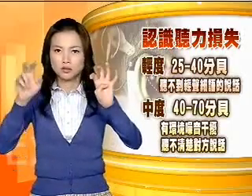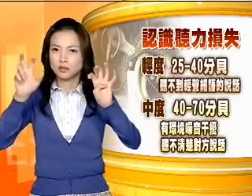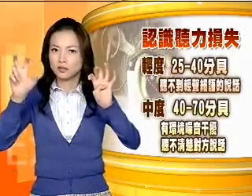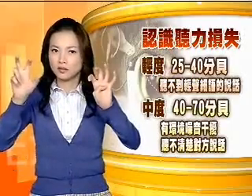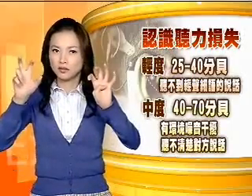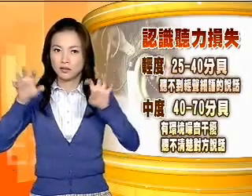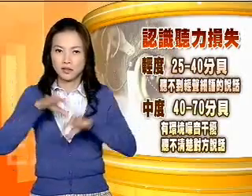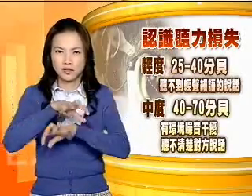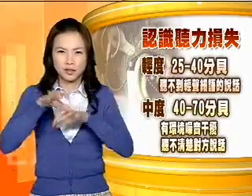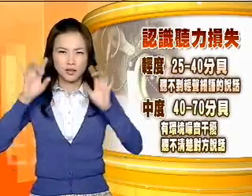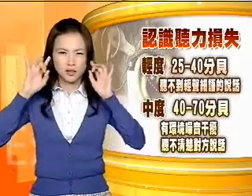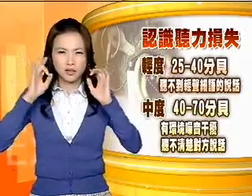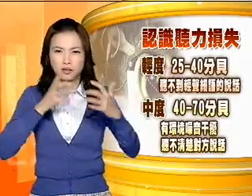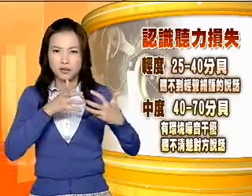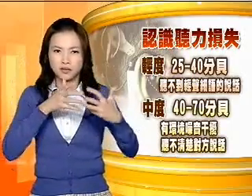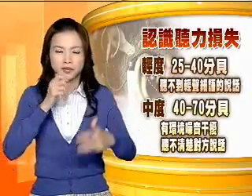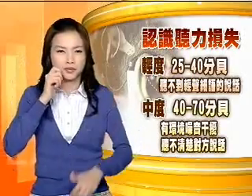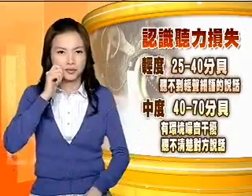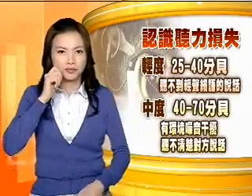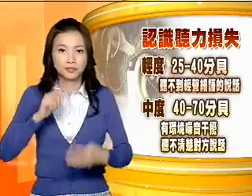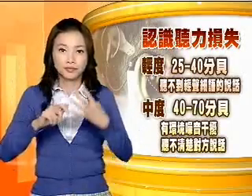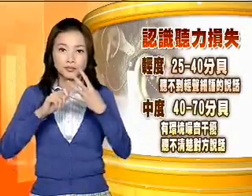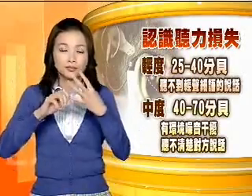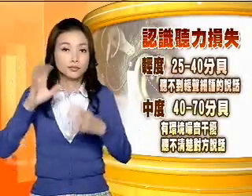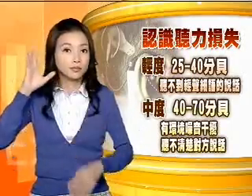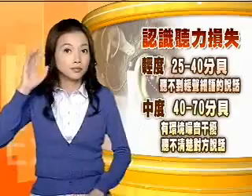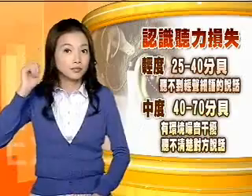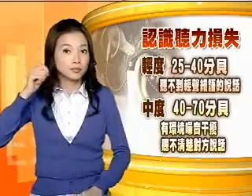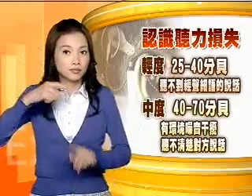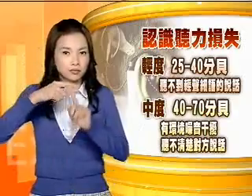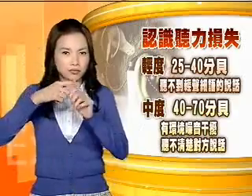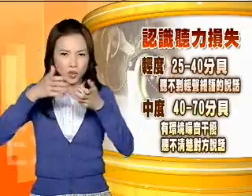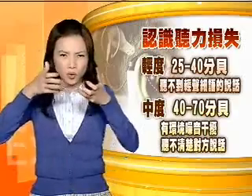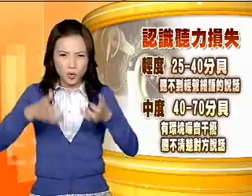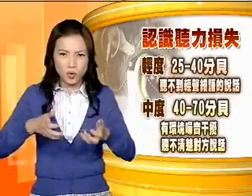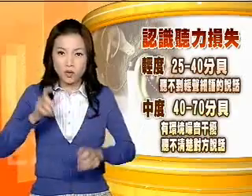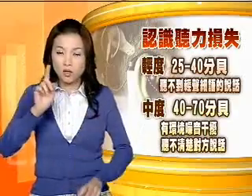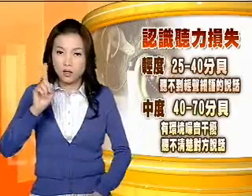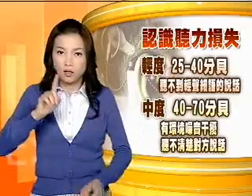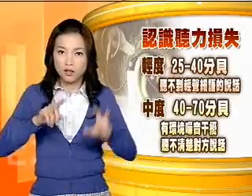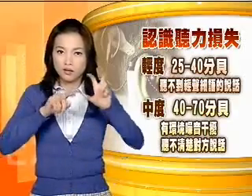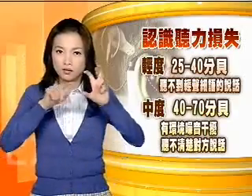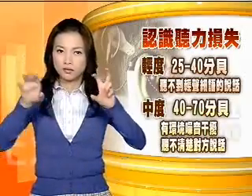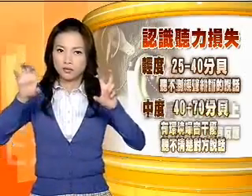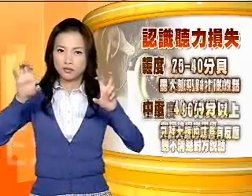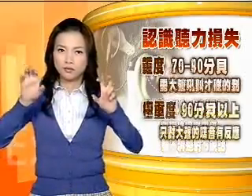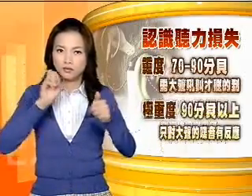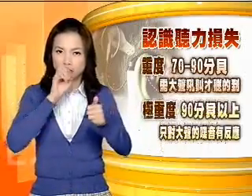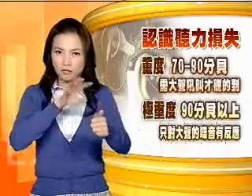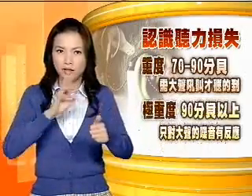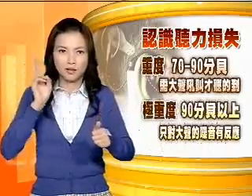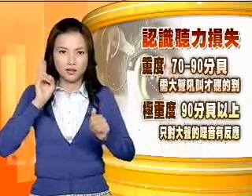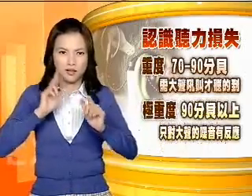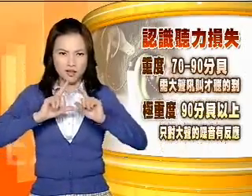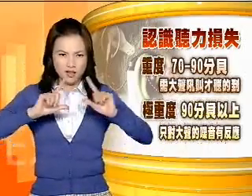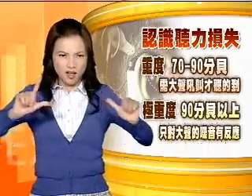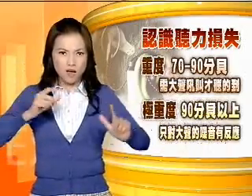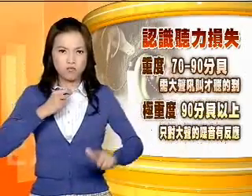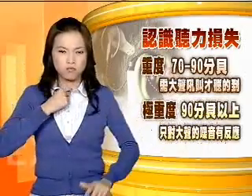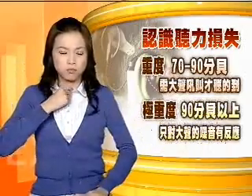下常常会听不清楚他人正常说话的音量。而至于重度听损是70到90分贝，要大